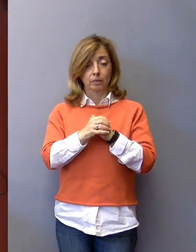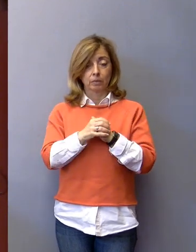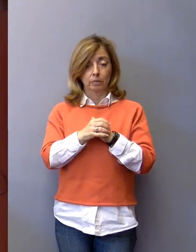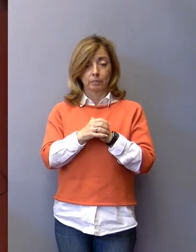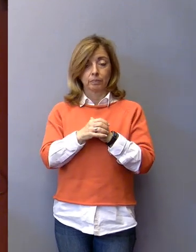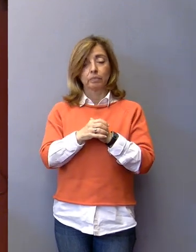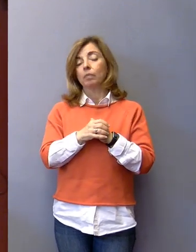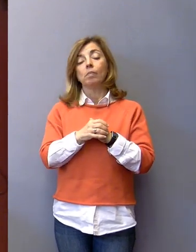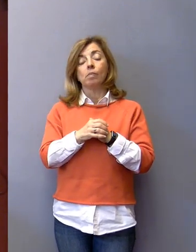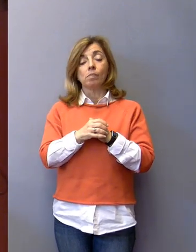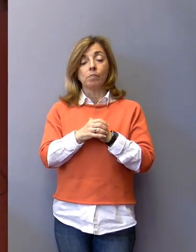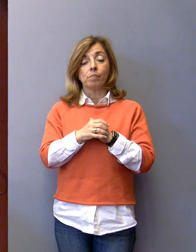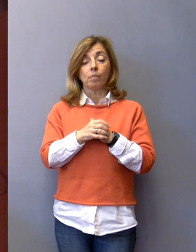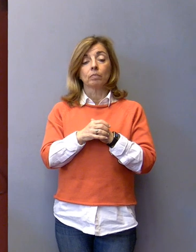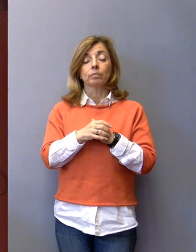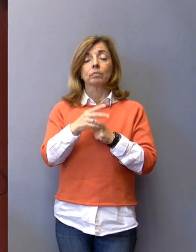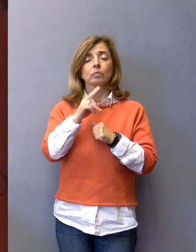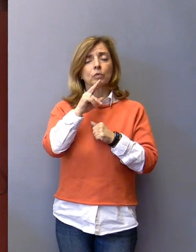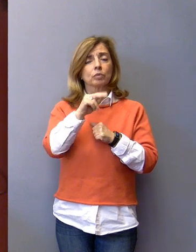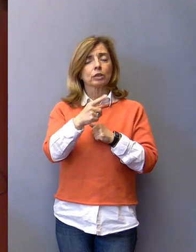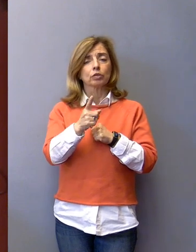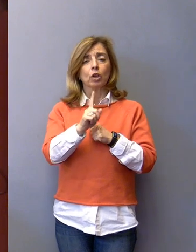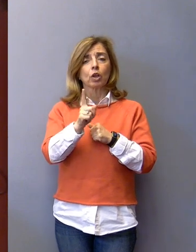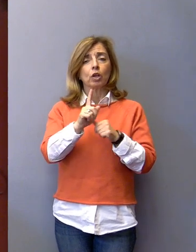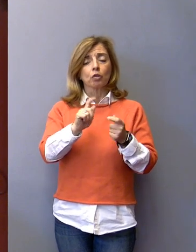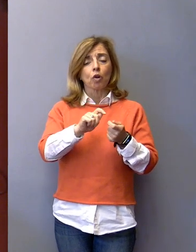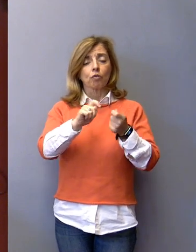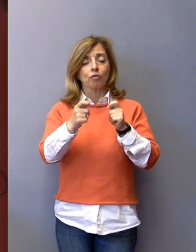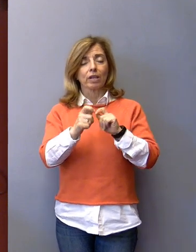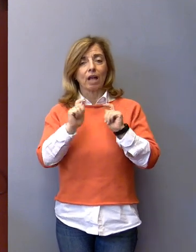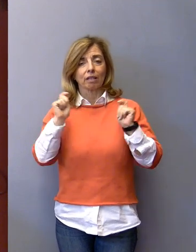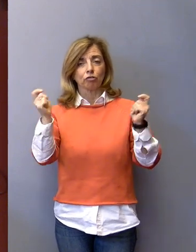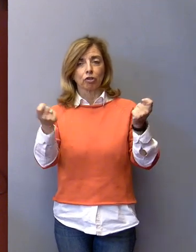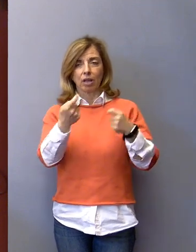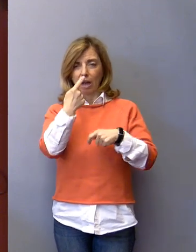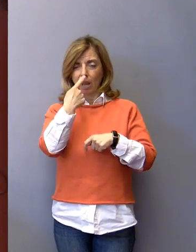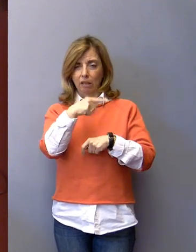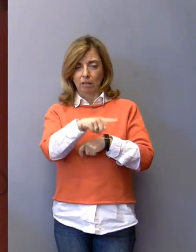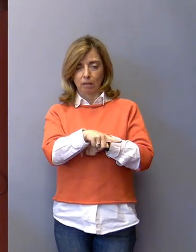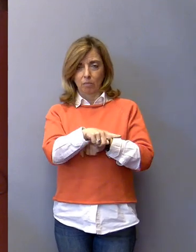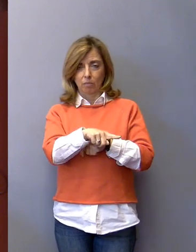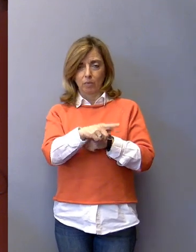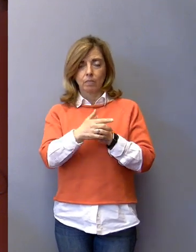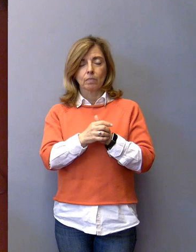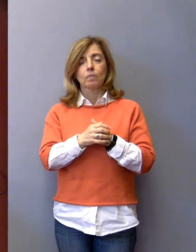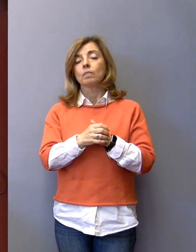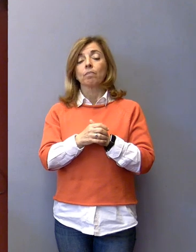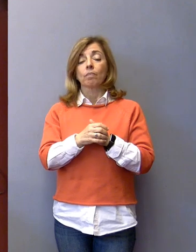da dove appunto si dice non una variante generale di questo tipo come dicevo in premessa